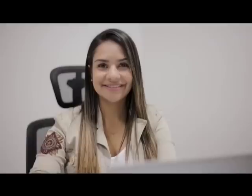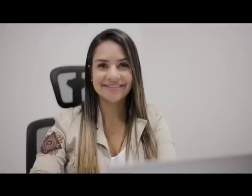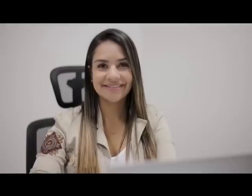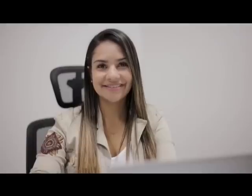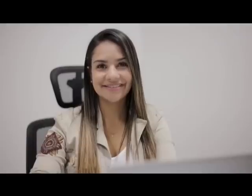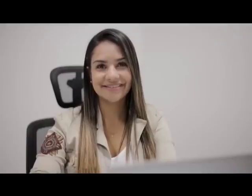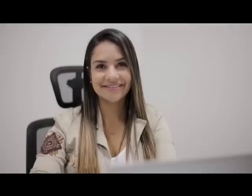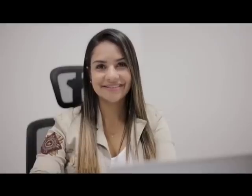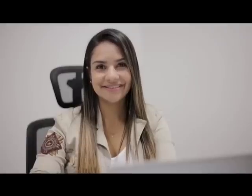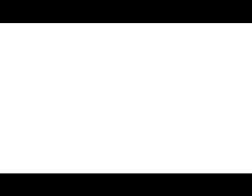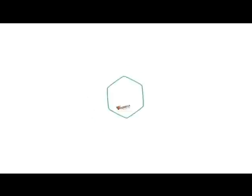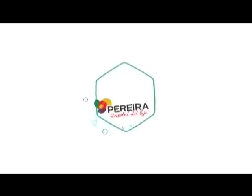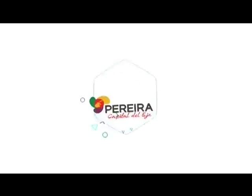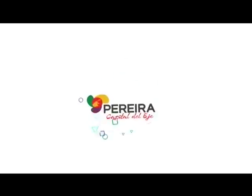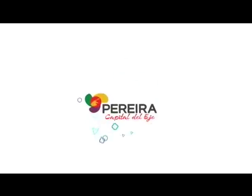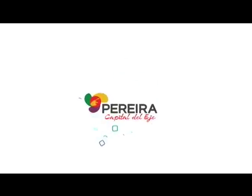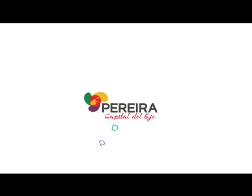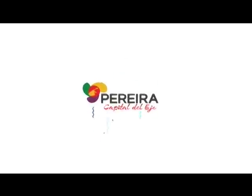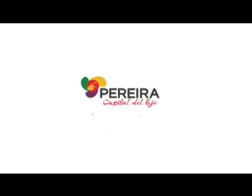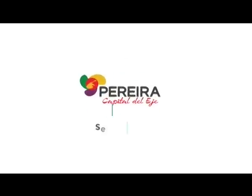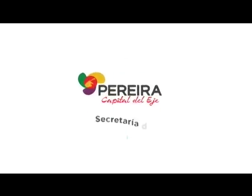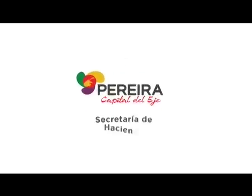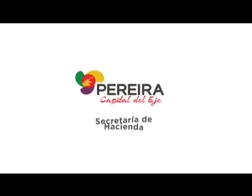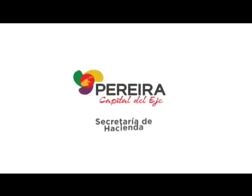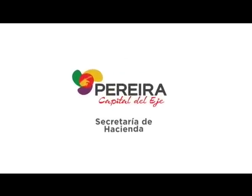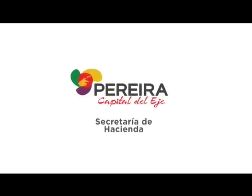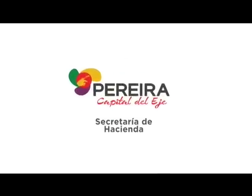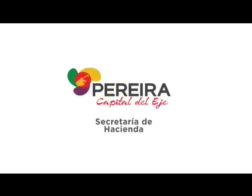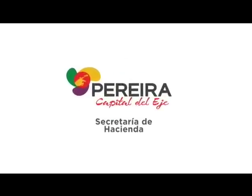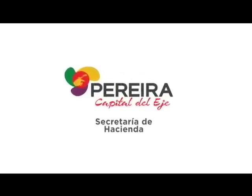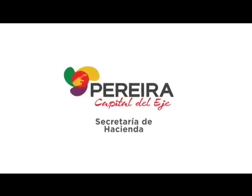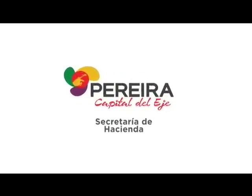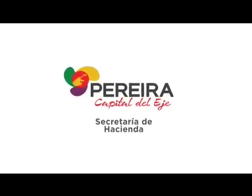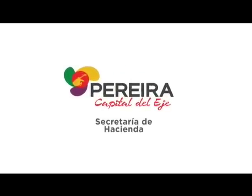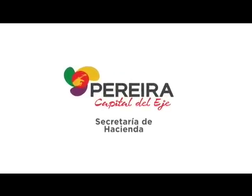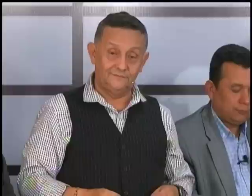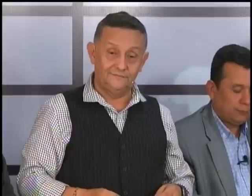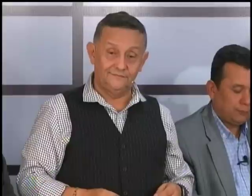cumple contigo. Secretaría de Hacienda.